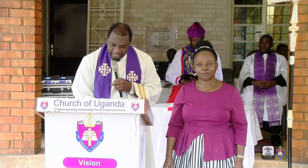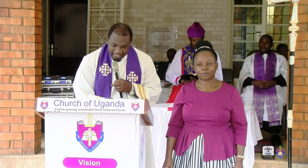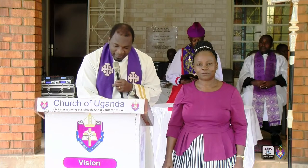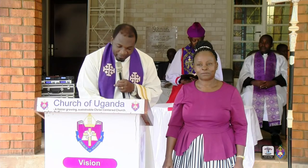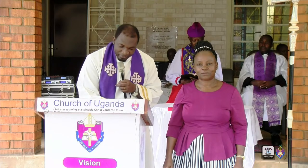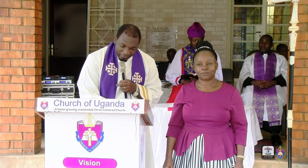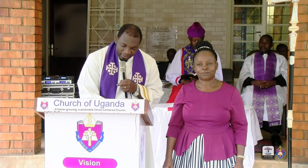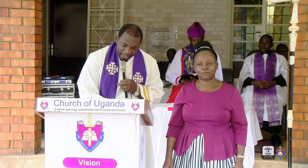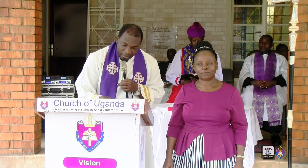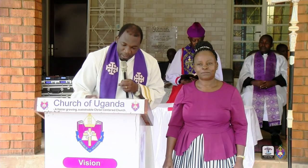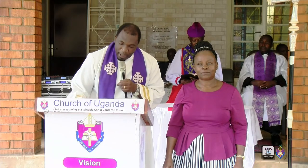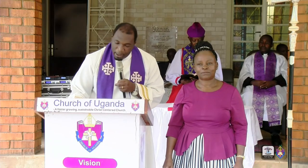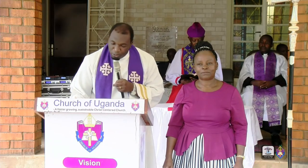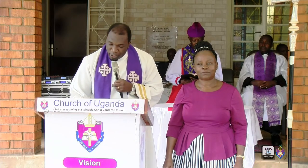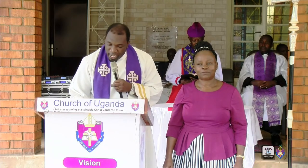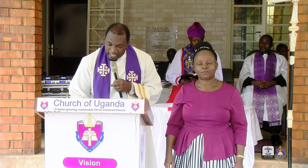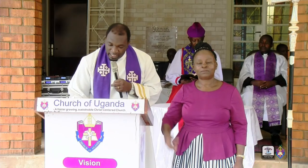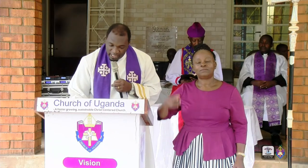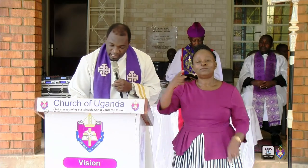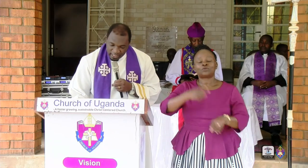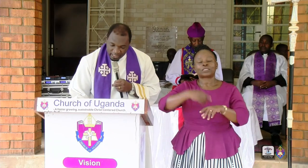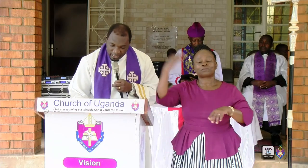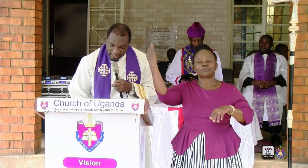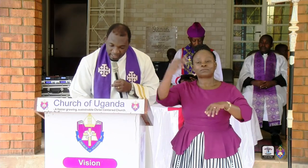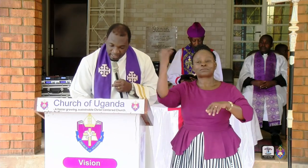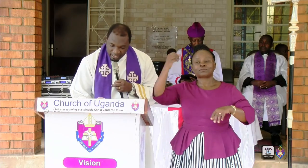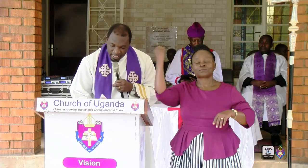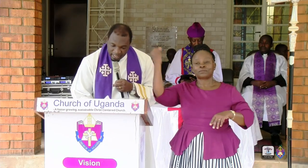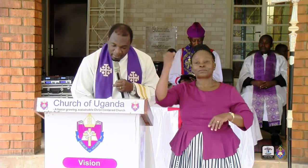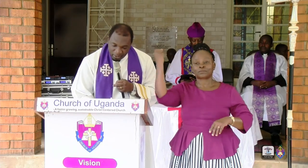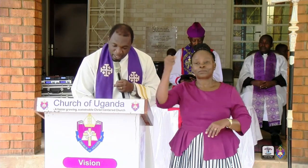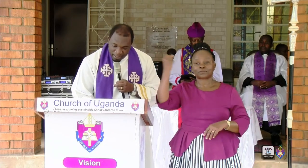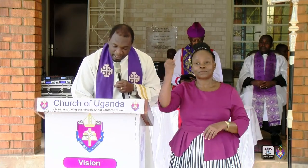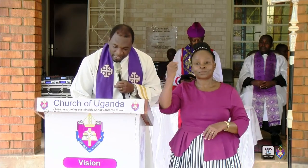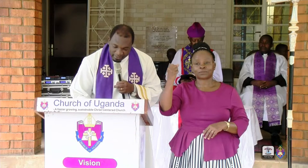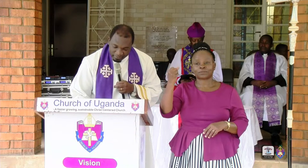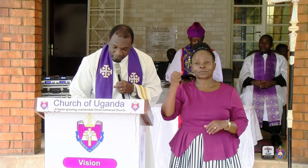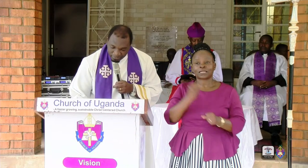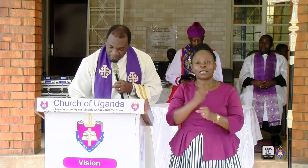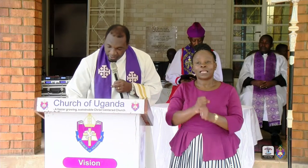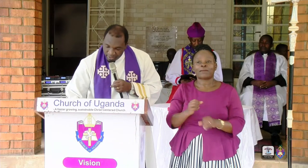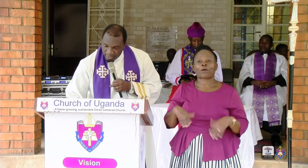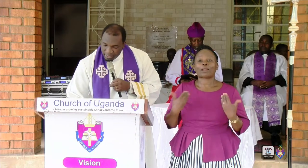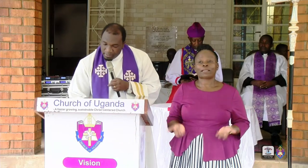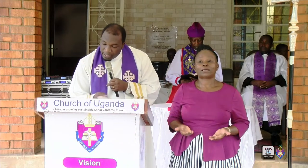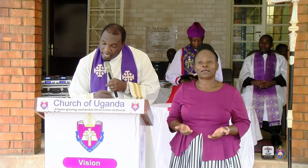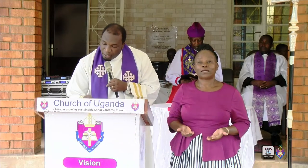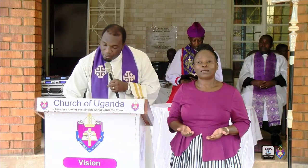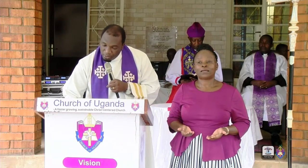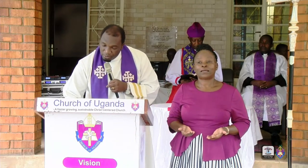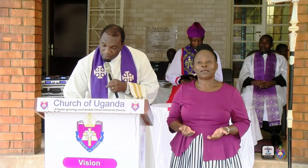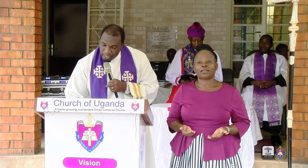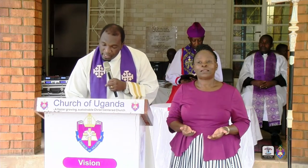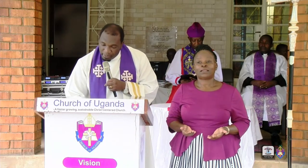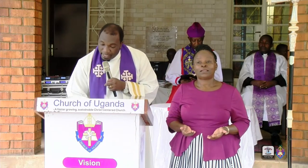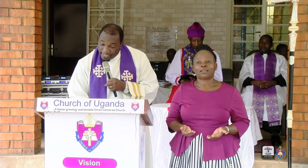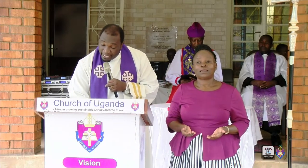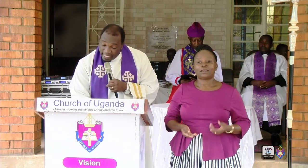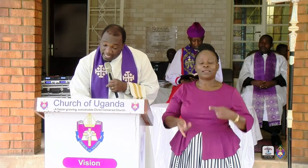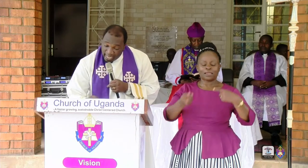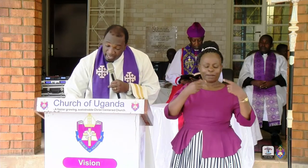wanji bwe baba buliranga enjiri ne bakola batya ne baddayo